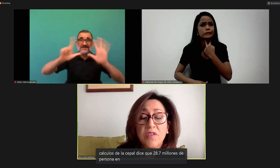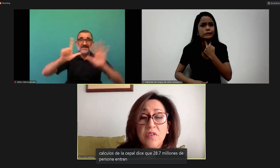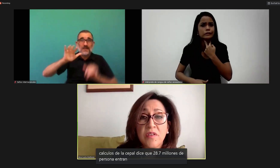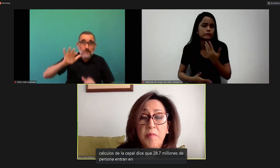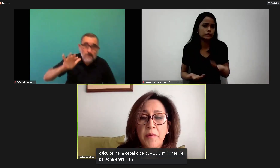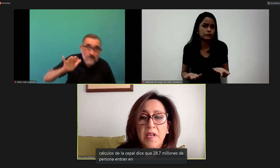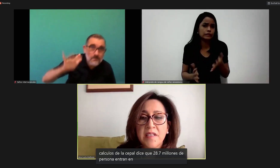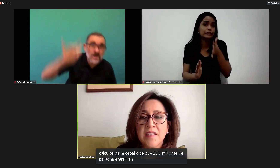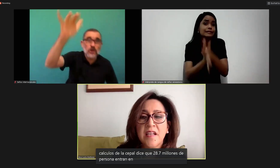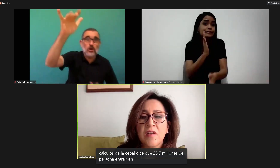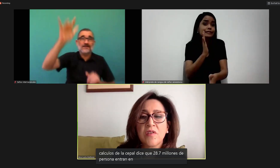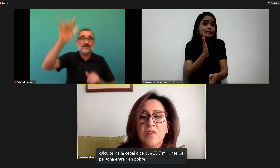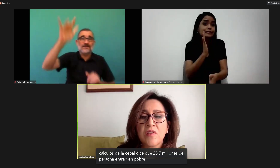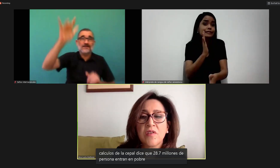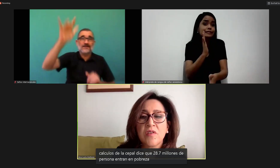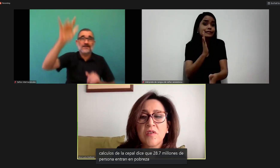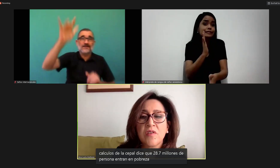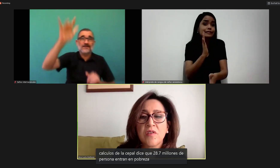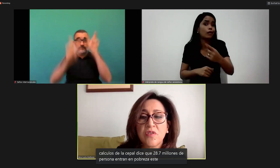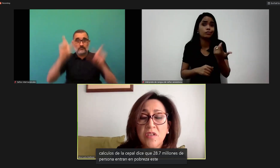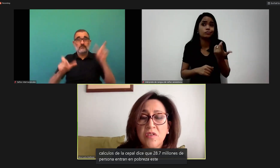en situación de pobreza hasta los